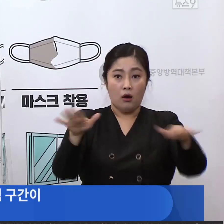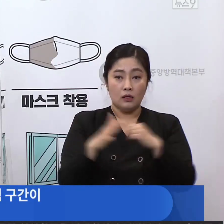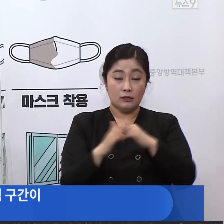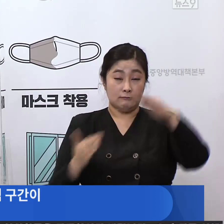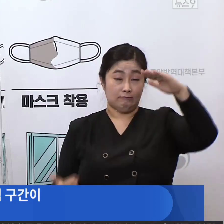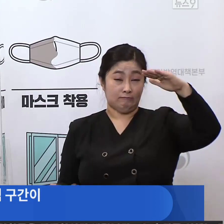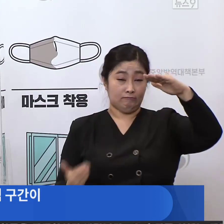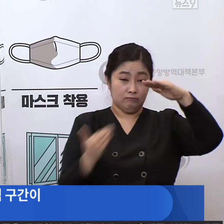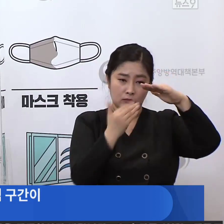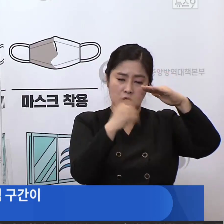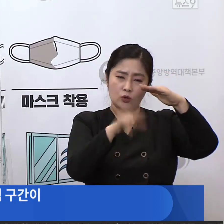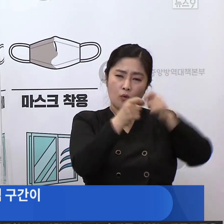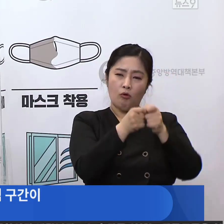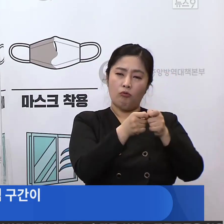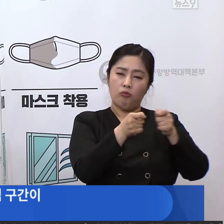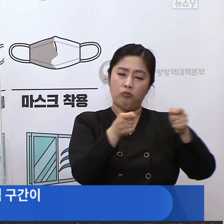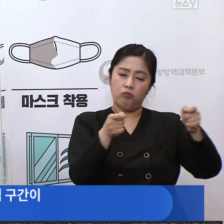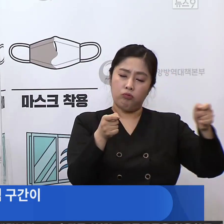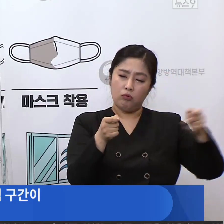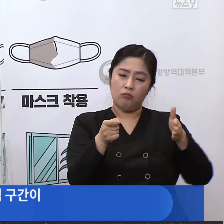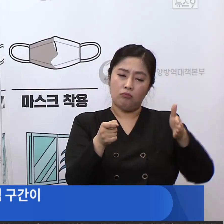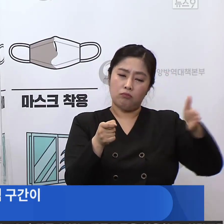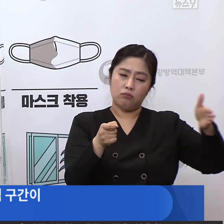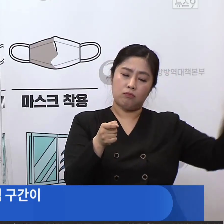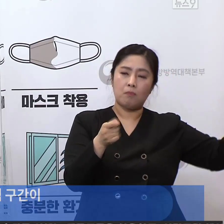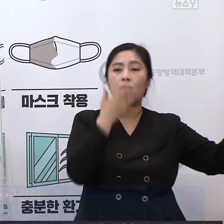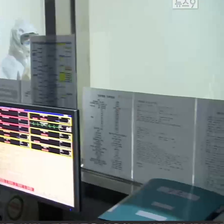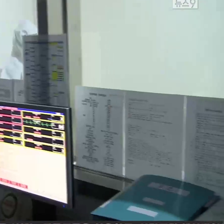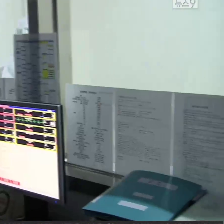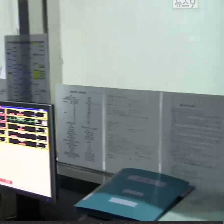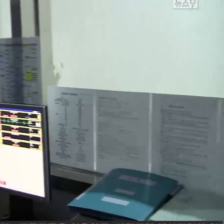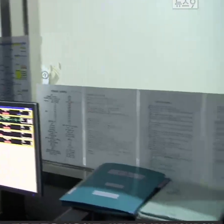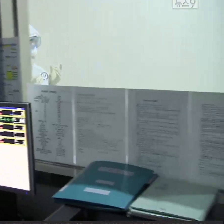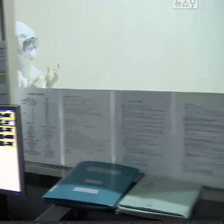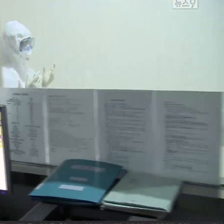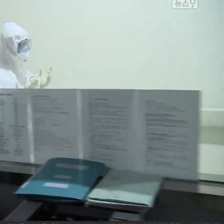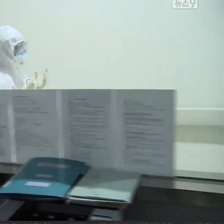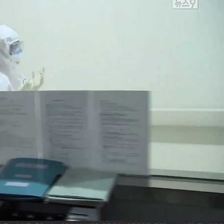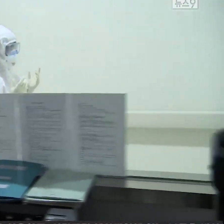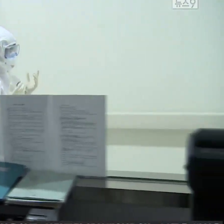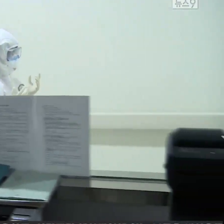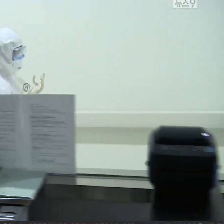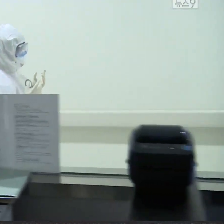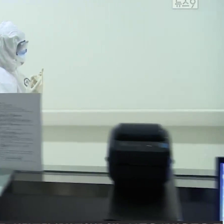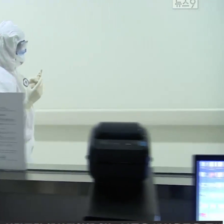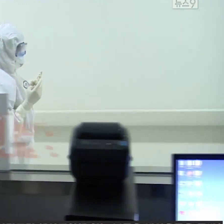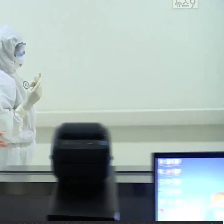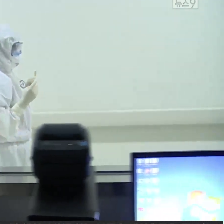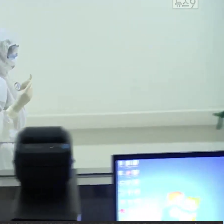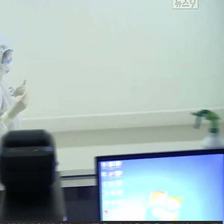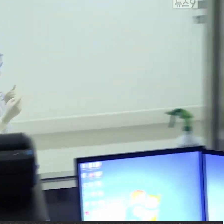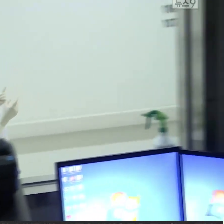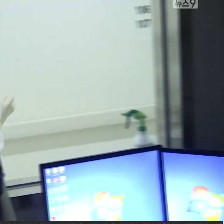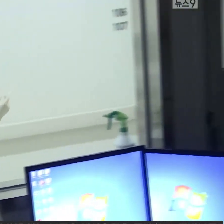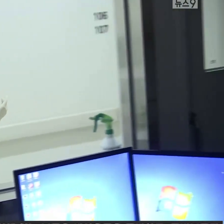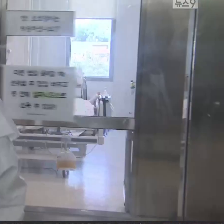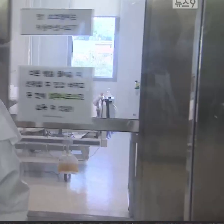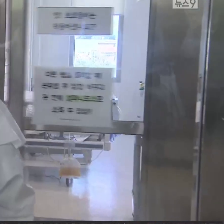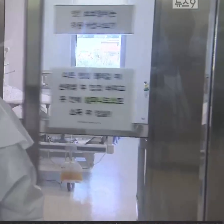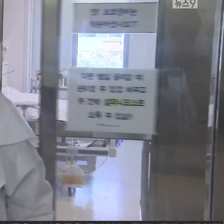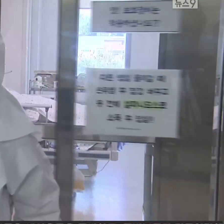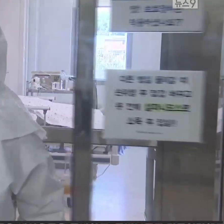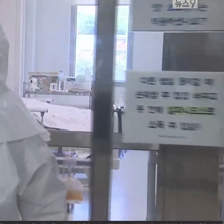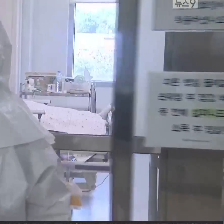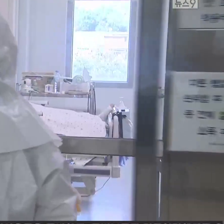구간이 다소 길게 이어질 그럴 가능성도 있습니다. 사망자도 하루 새 두 배 넘게 증가한